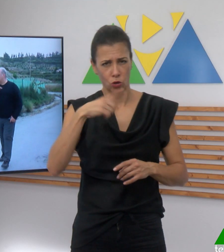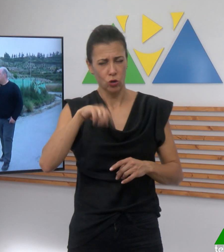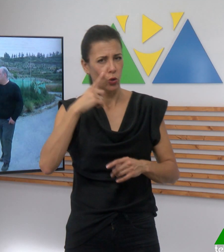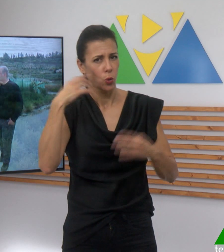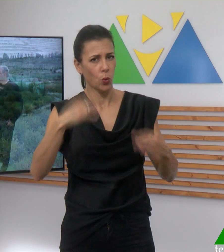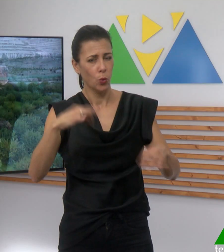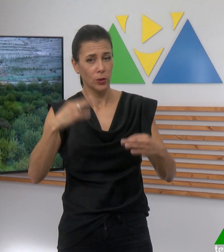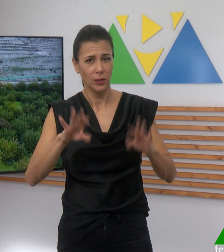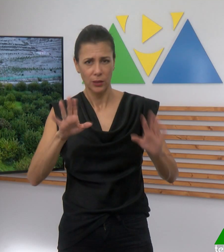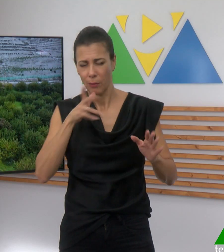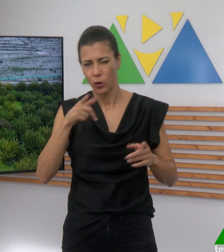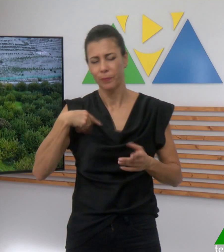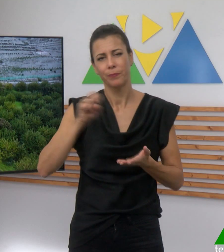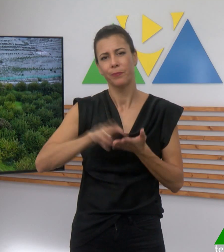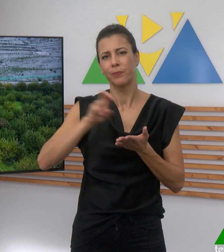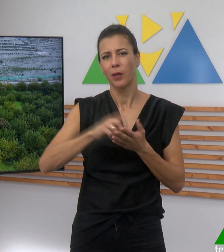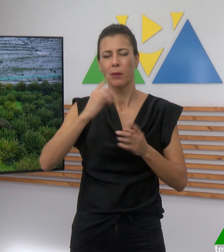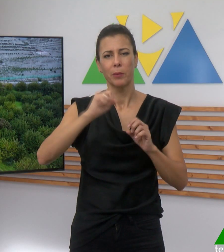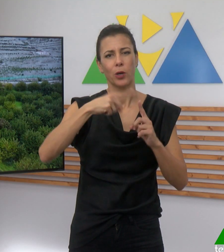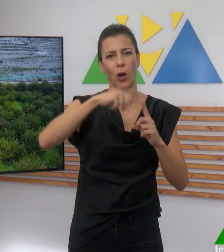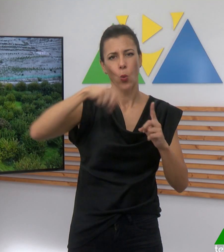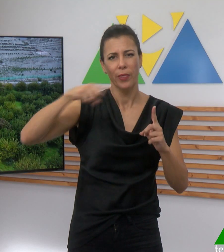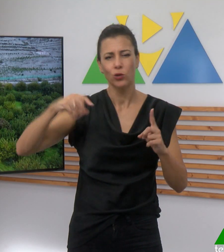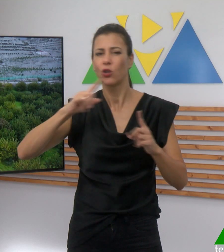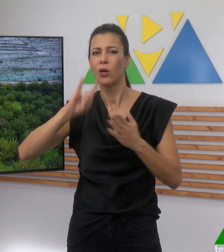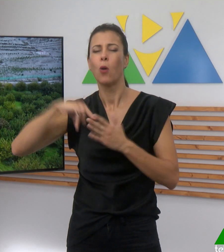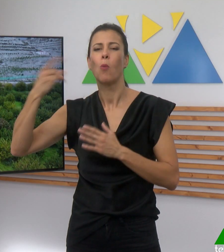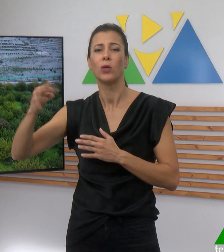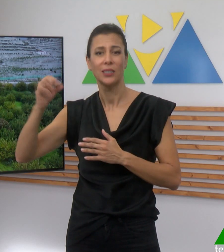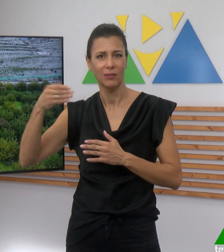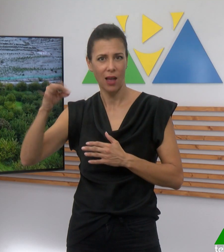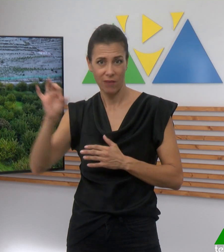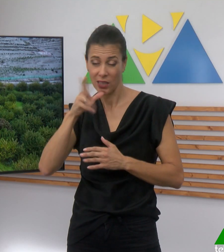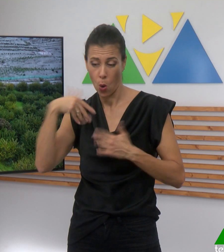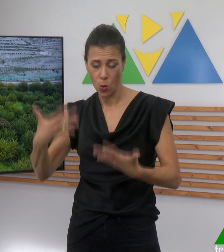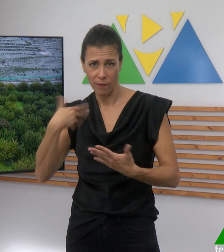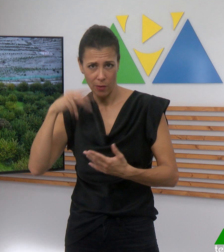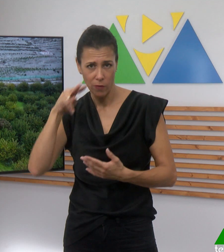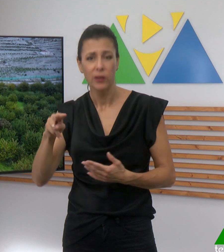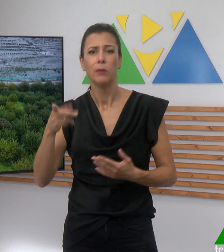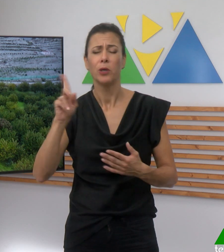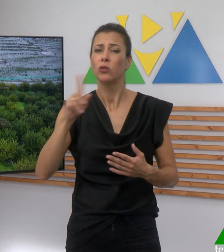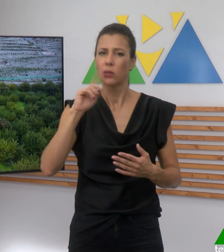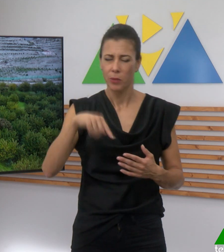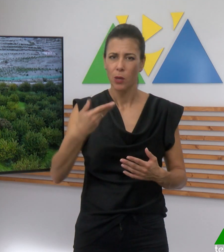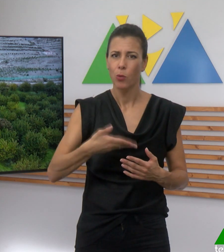precisamente de un acueducto luego el puente de tablas que es el que vamos a ver a continuación etcétera O sea la importancia una vez más de los puentes